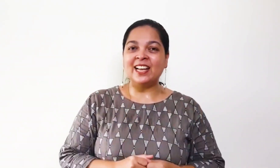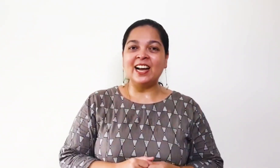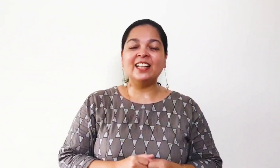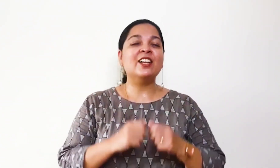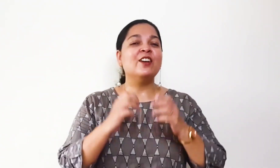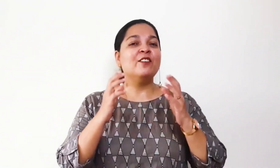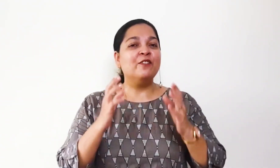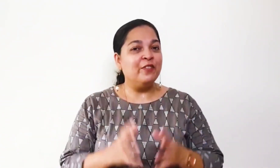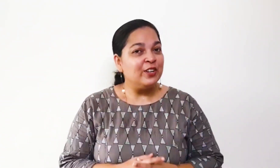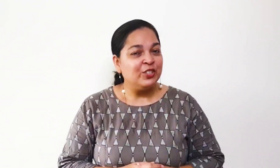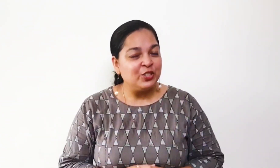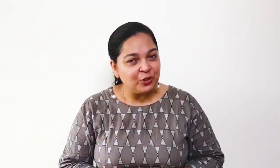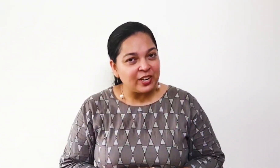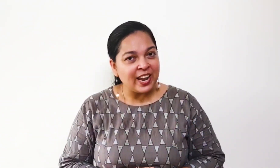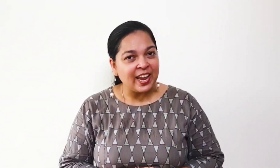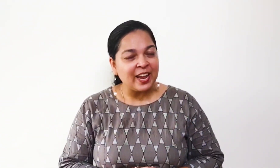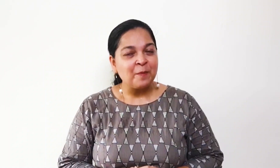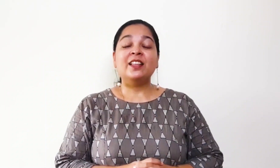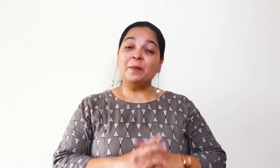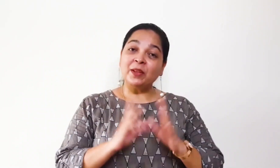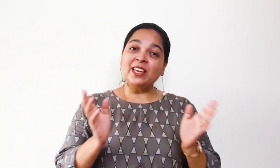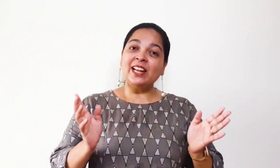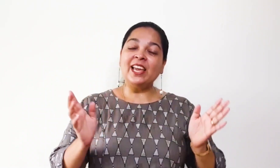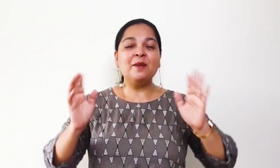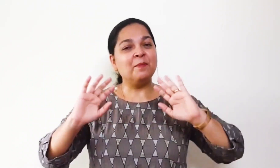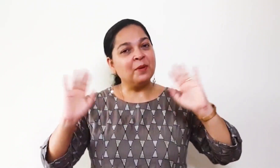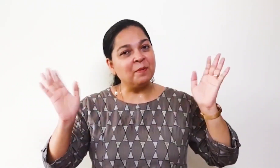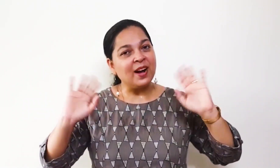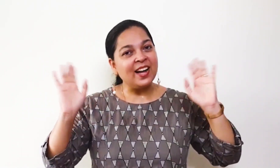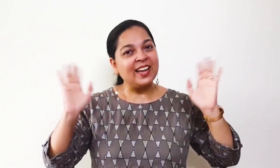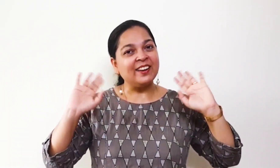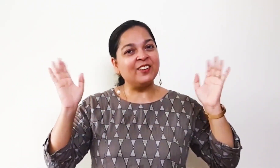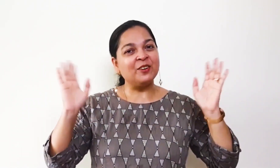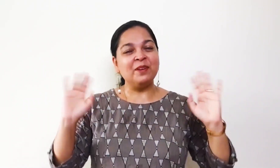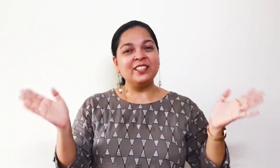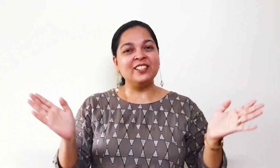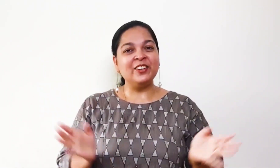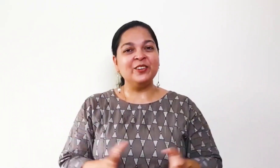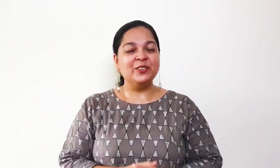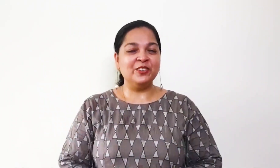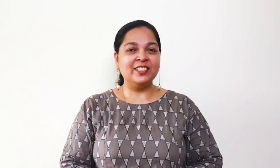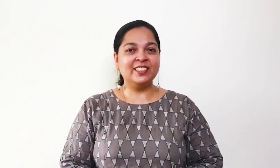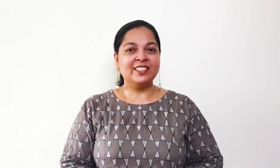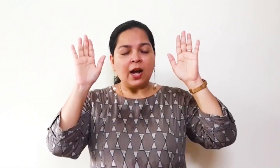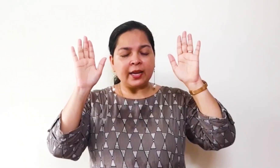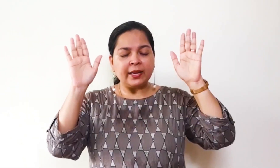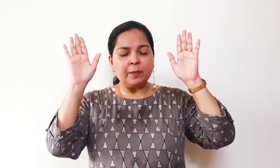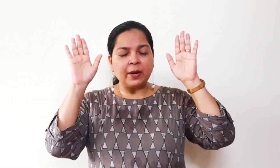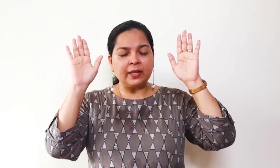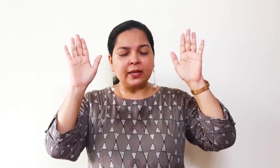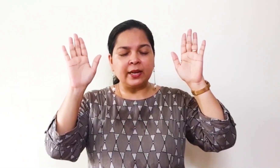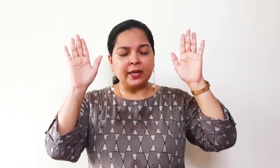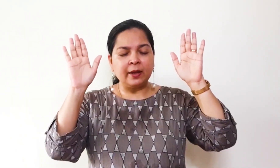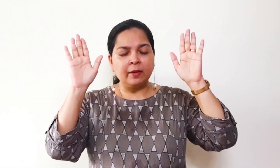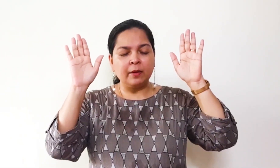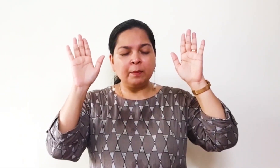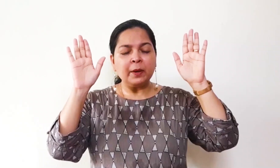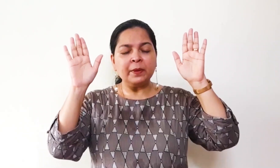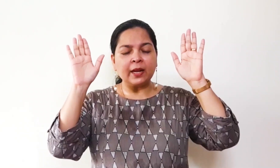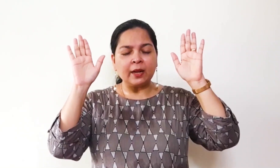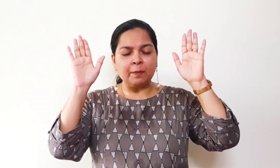हमारे साथ फिर जुड़ रहे हैं। तब तक के लिए बाय एंड गॉड ब्लेस यू। आखिर की प्रार्थना